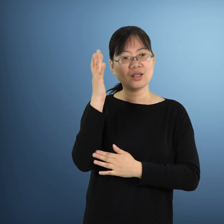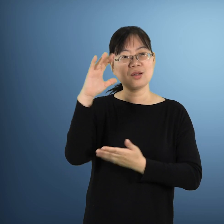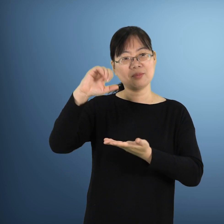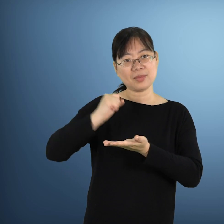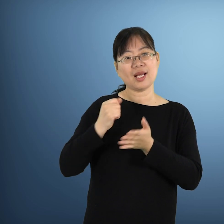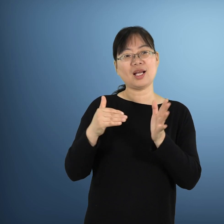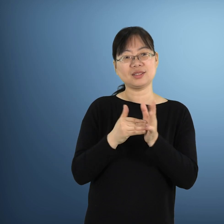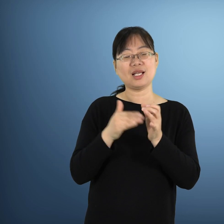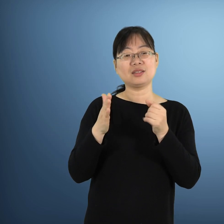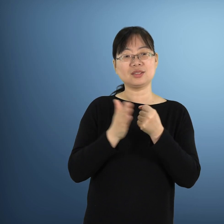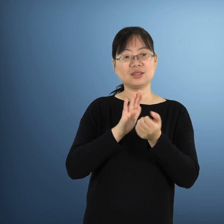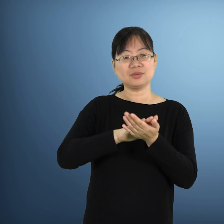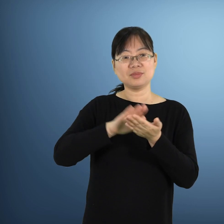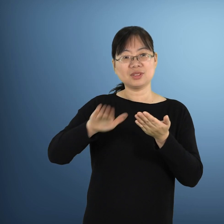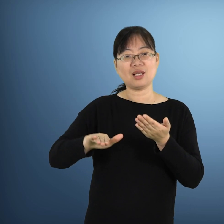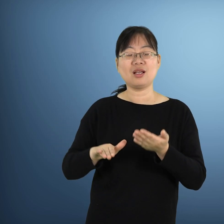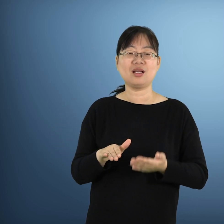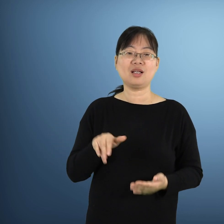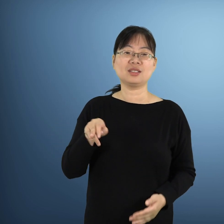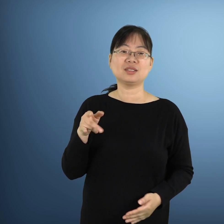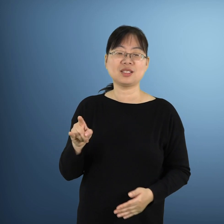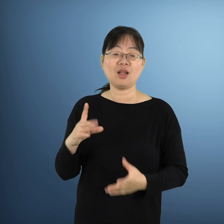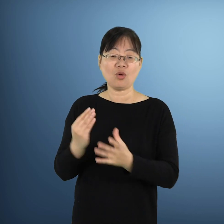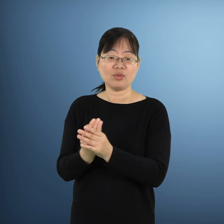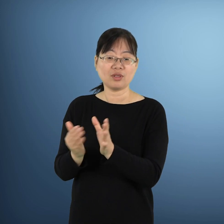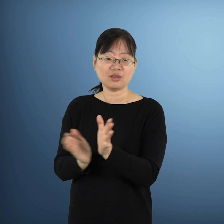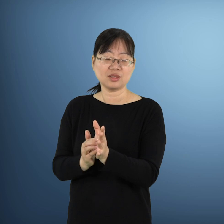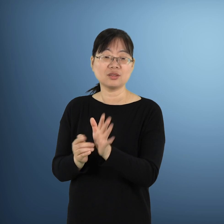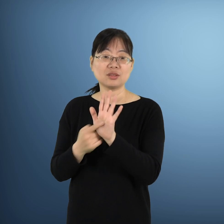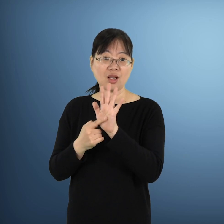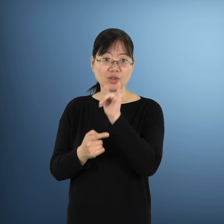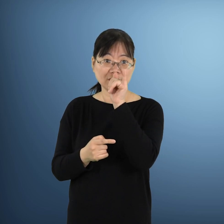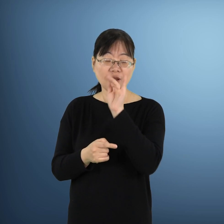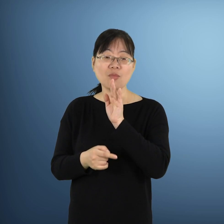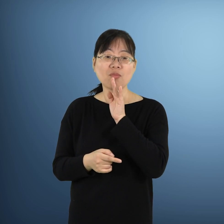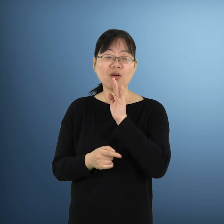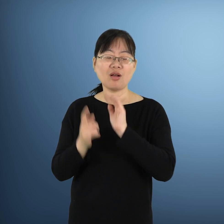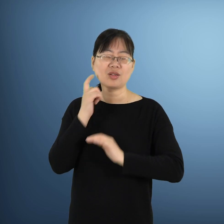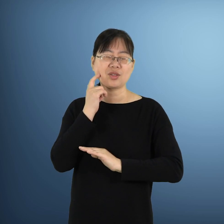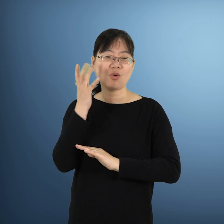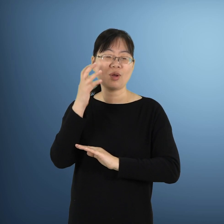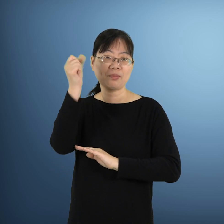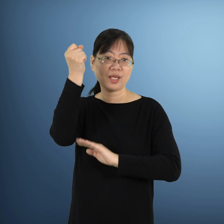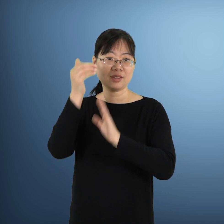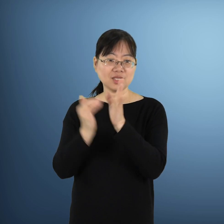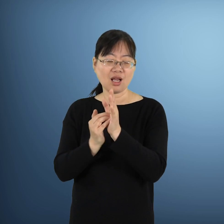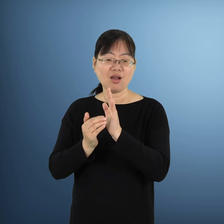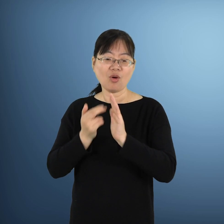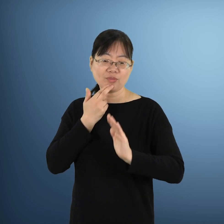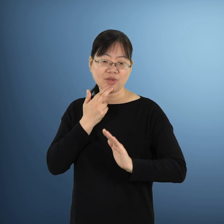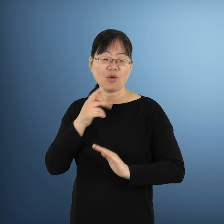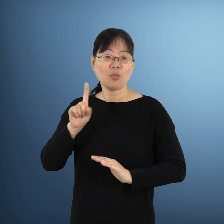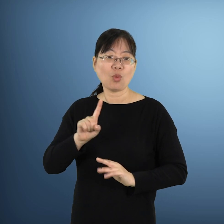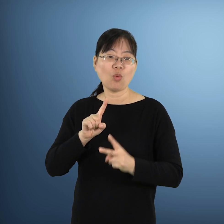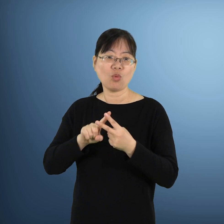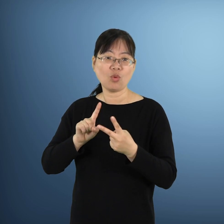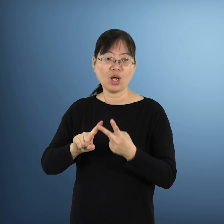영광을 받았나이다. 자, 시제가 완료형으로 또 써져 있죠? 영광을 받았습니까? 안